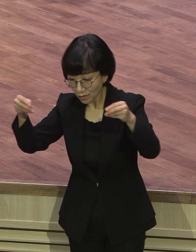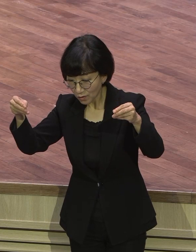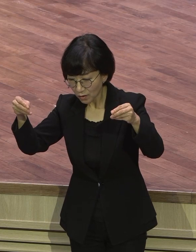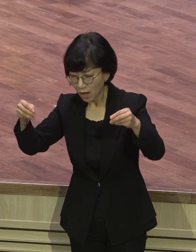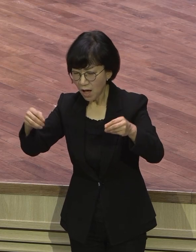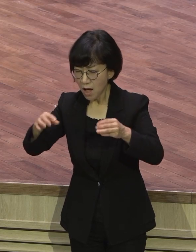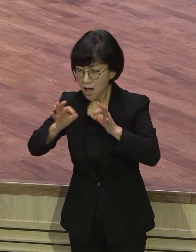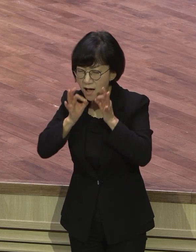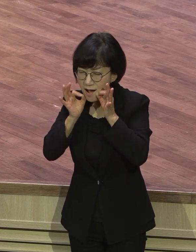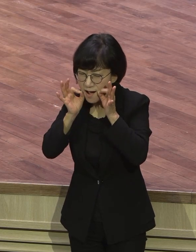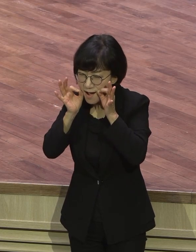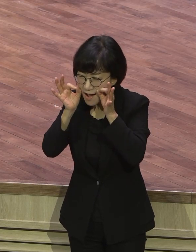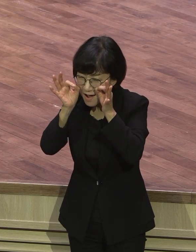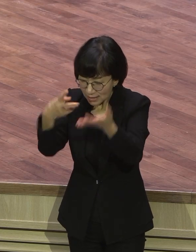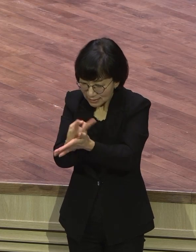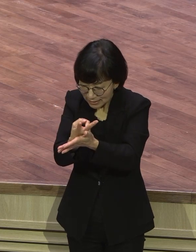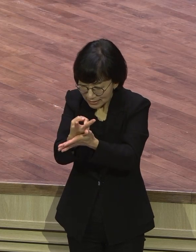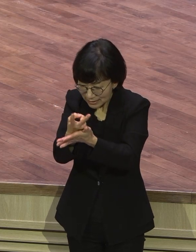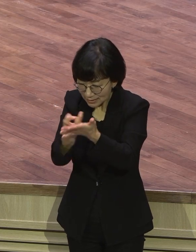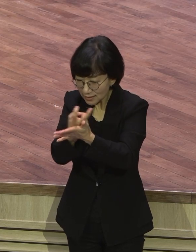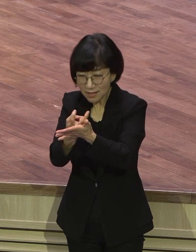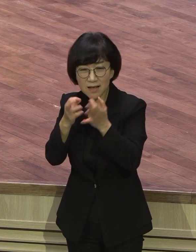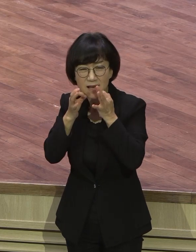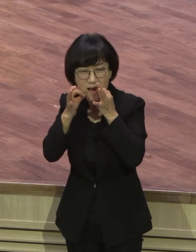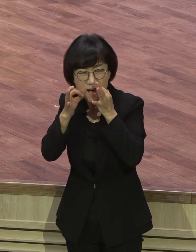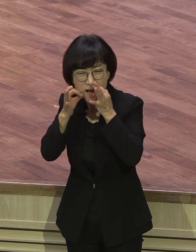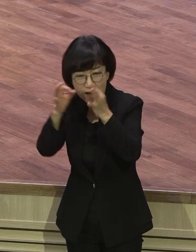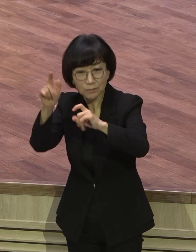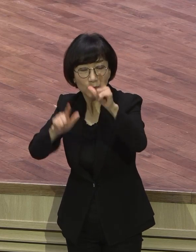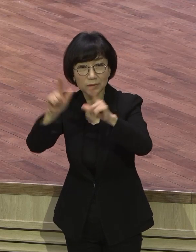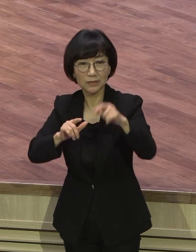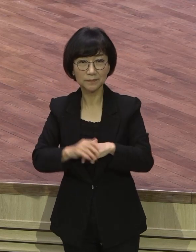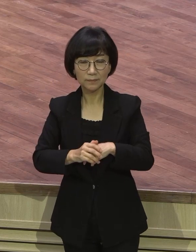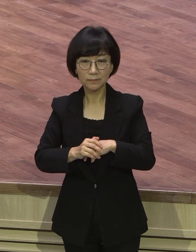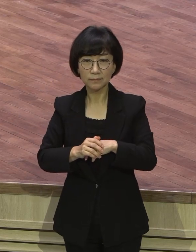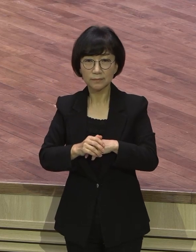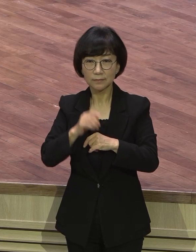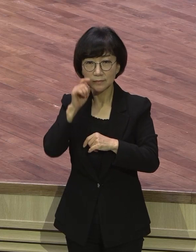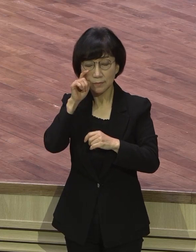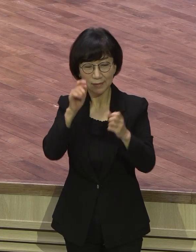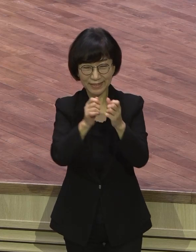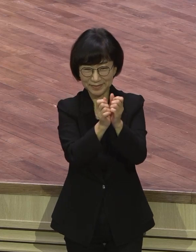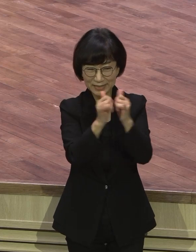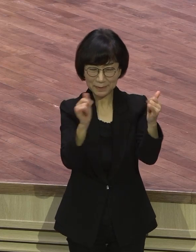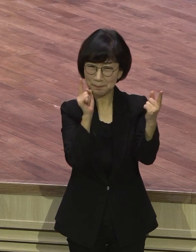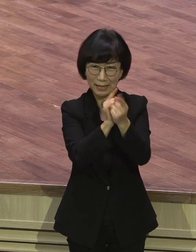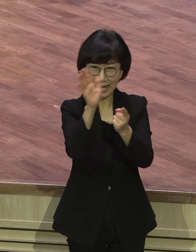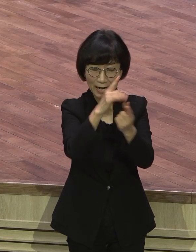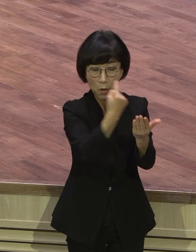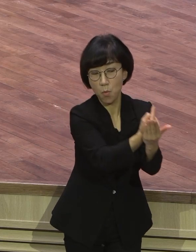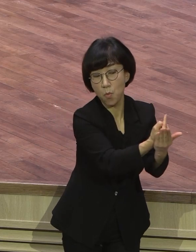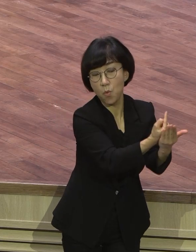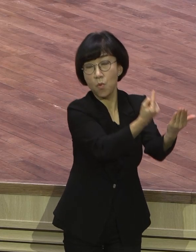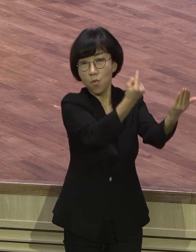몸부림이었어요 안 본다고 해서 그 죄를 죄를 지지